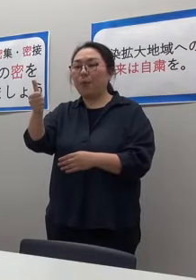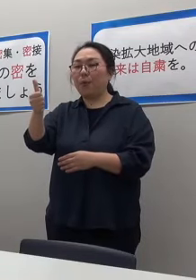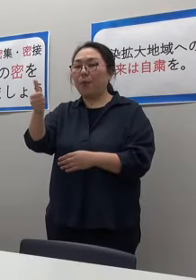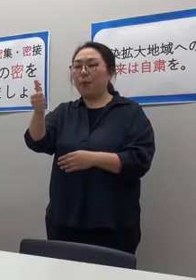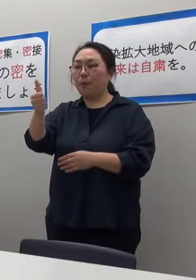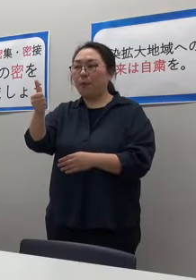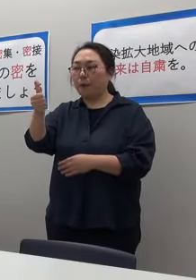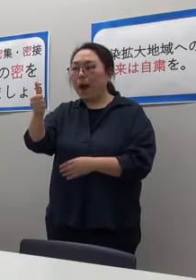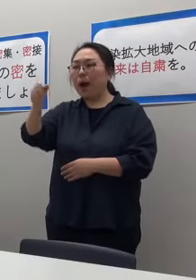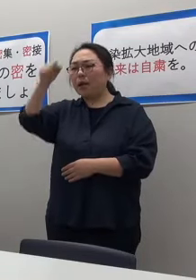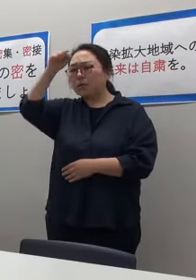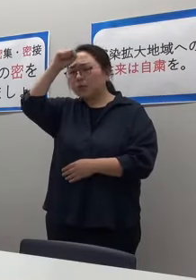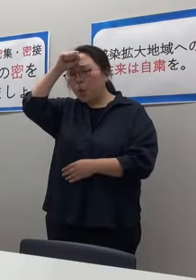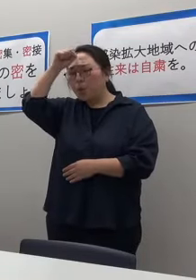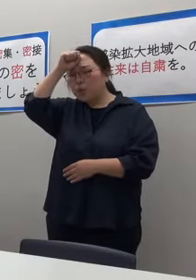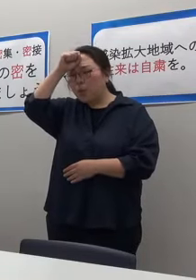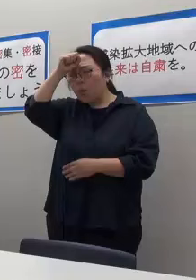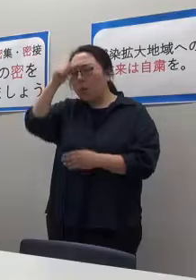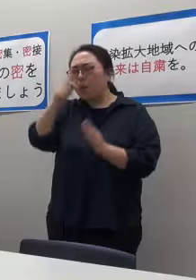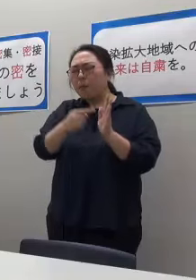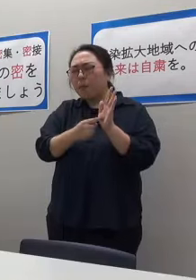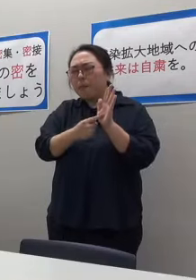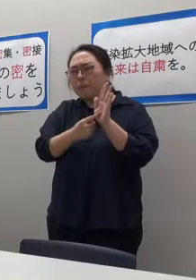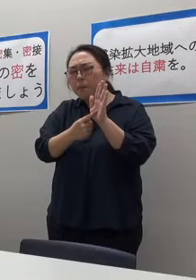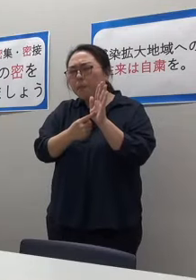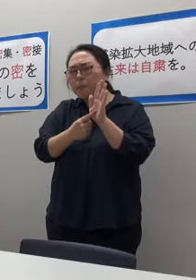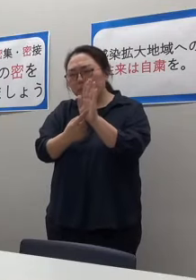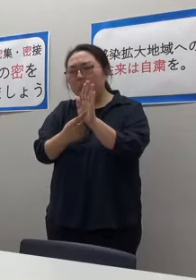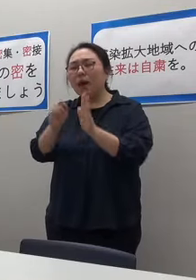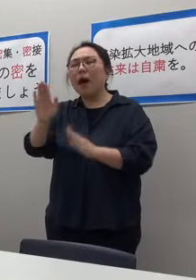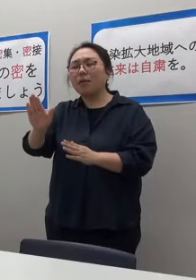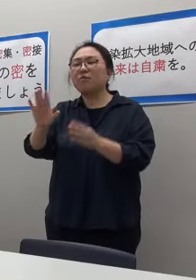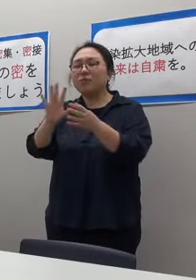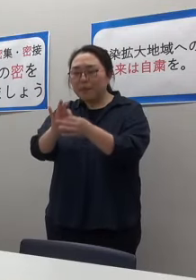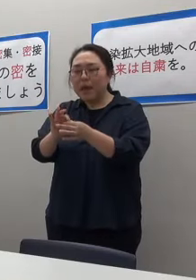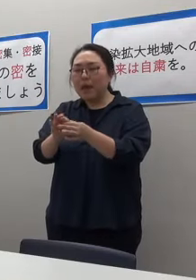有症状ということで、少しこう広めにこう取った部分の方ということになります。